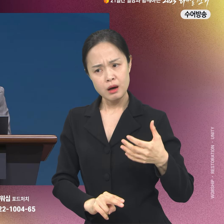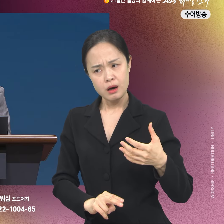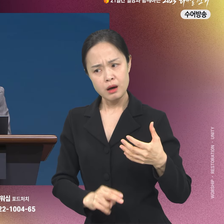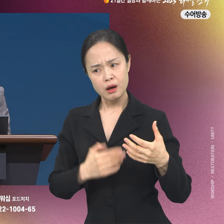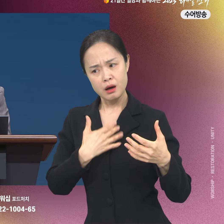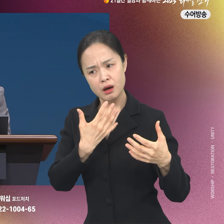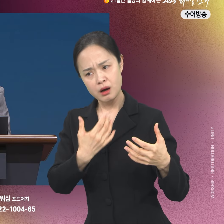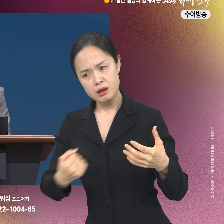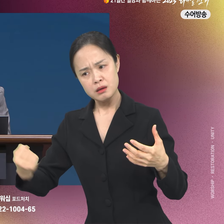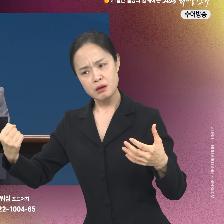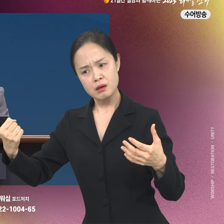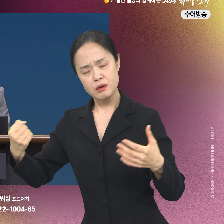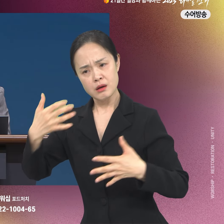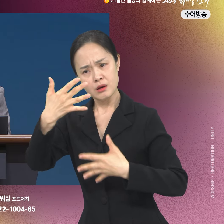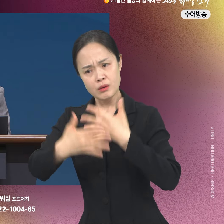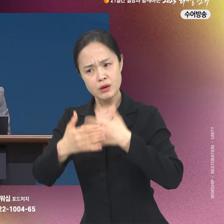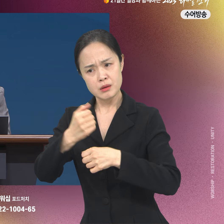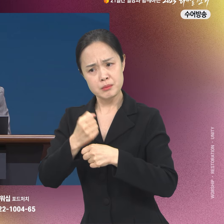그때 제가